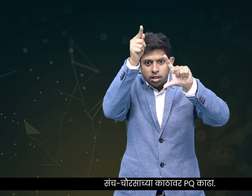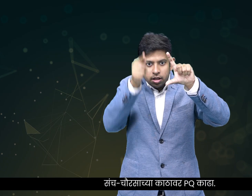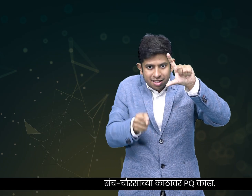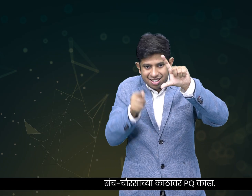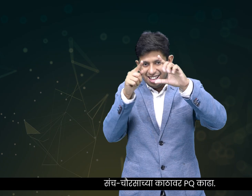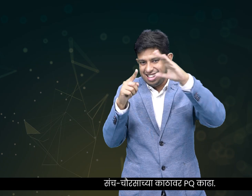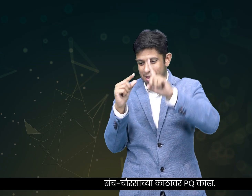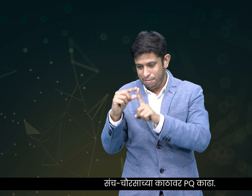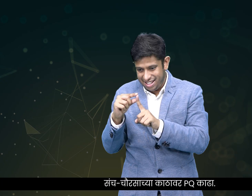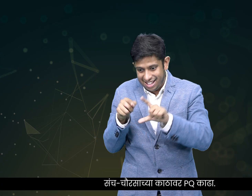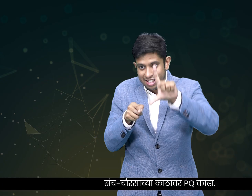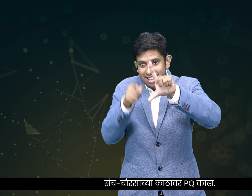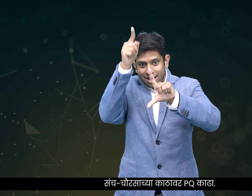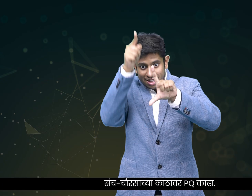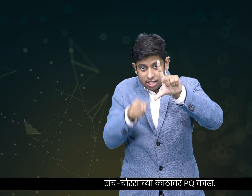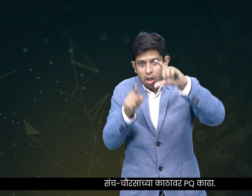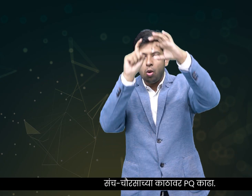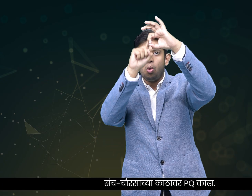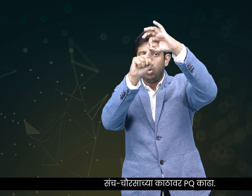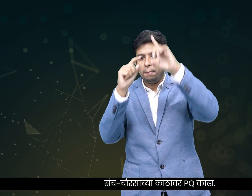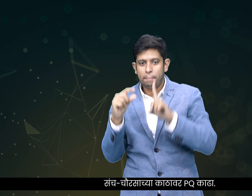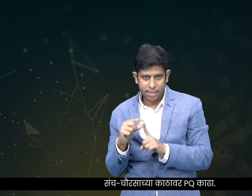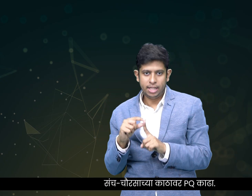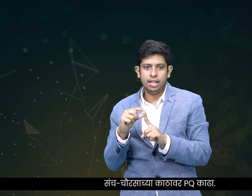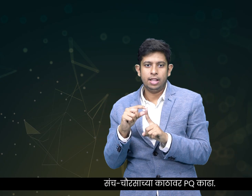संच चौरसाच्या काठावर PQ काढा.